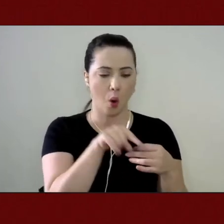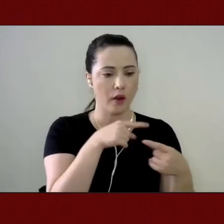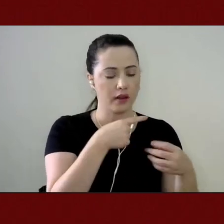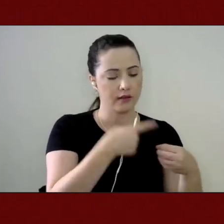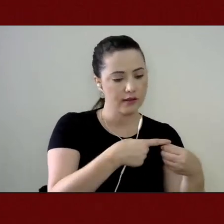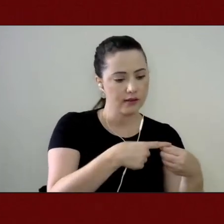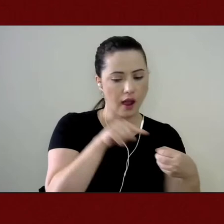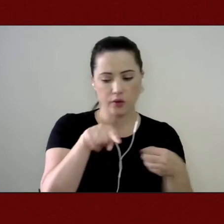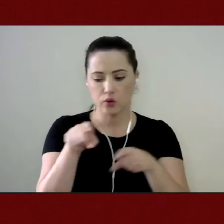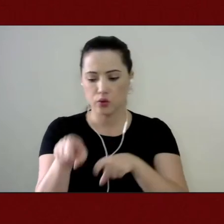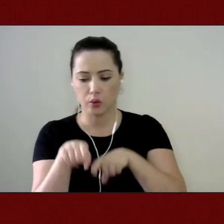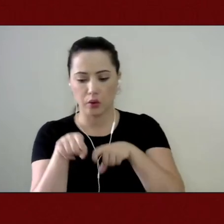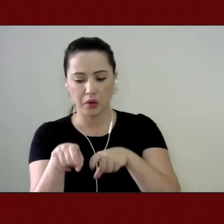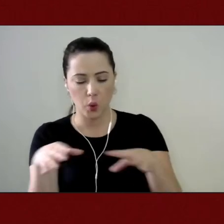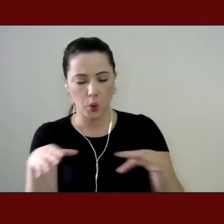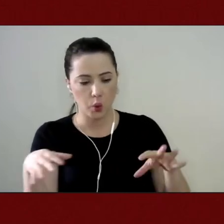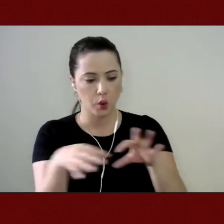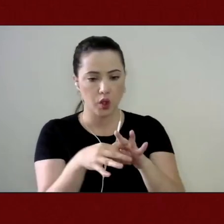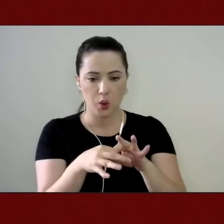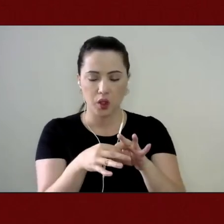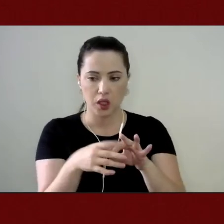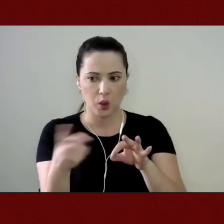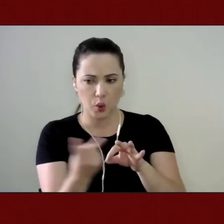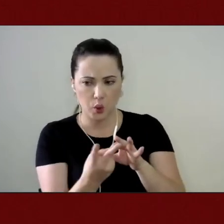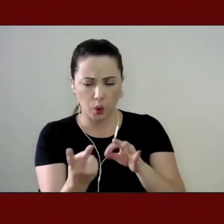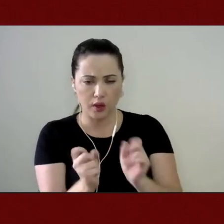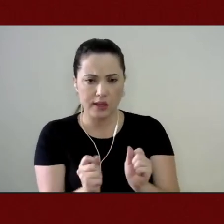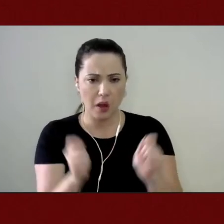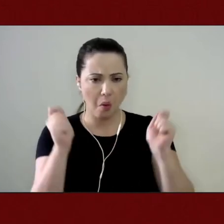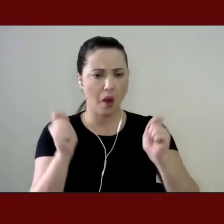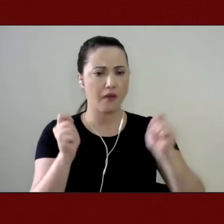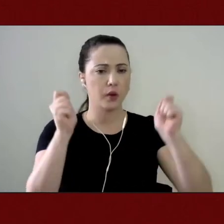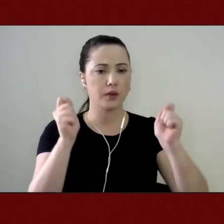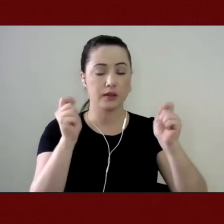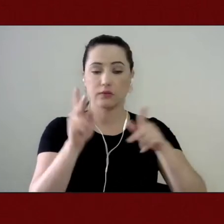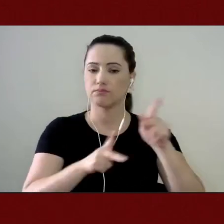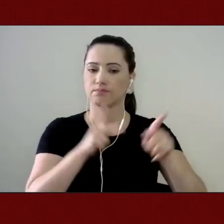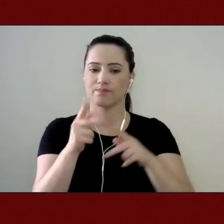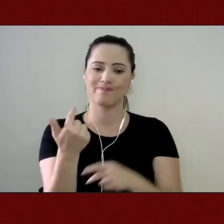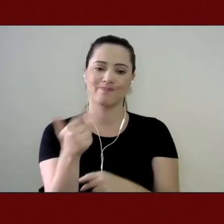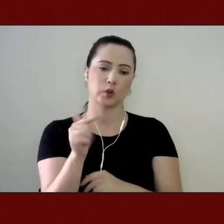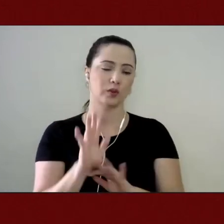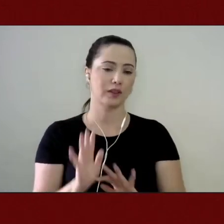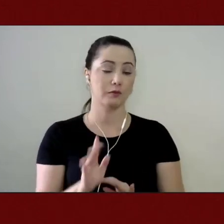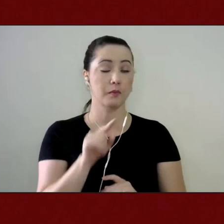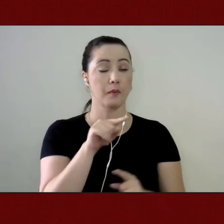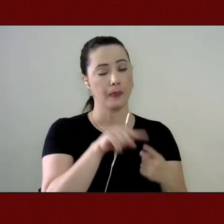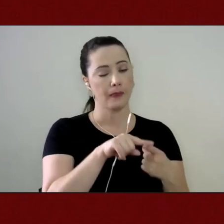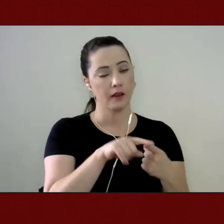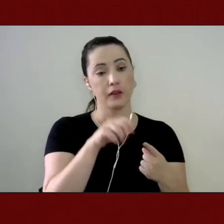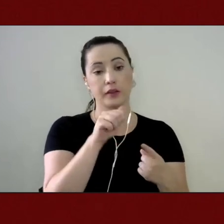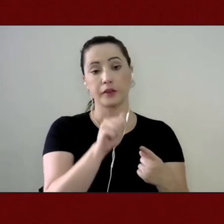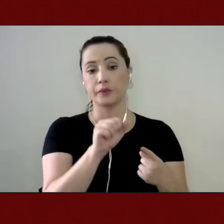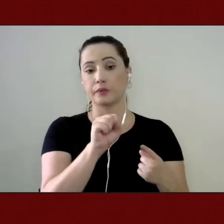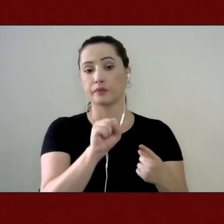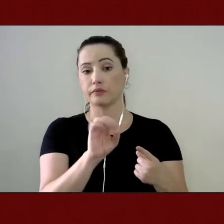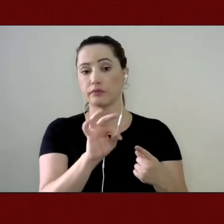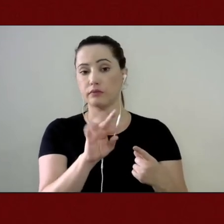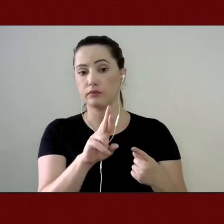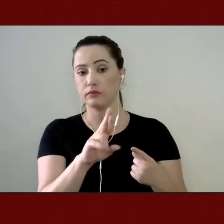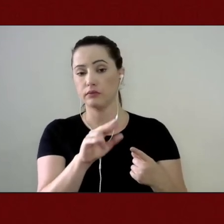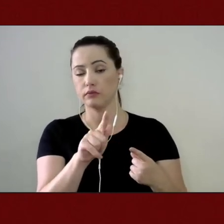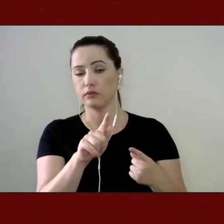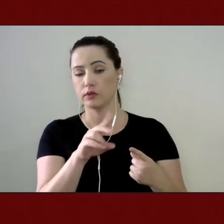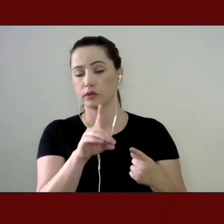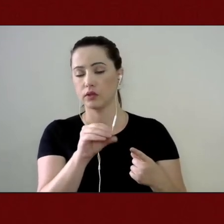para determinar uma revolução popular. Pastor Gildo Pereira, com autonomia intelectual, pensa num